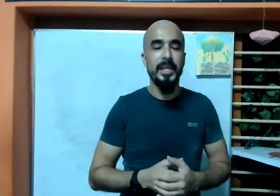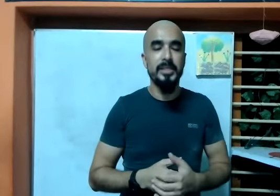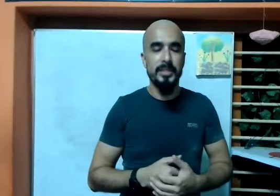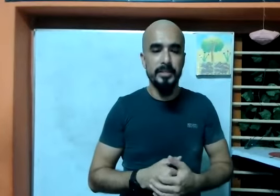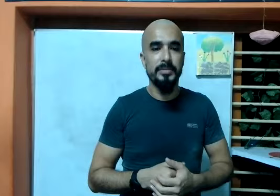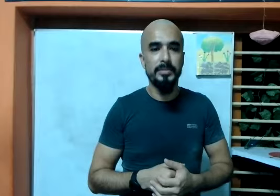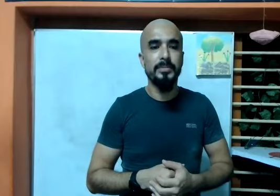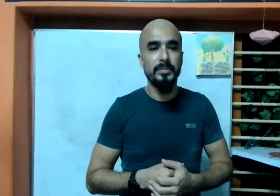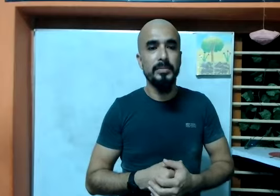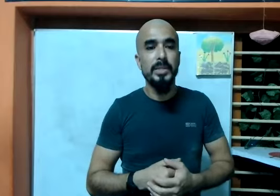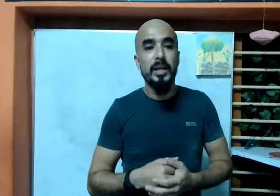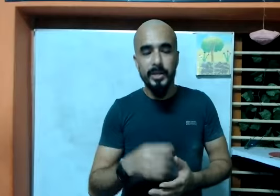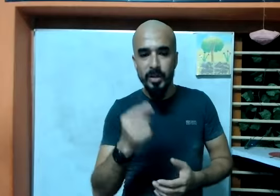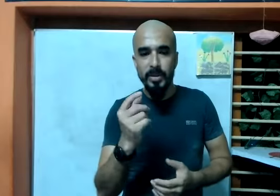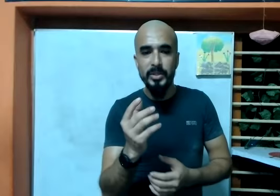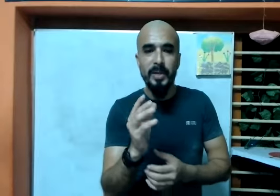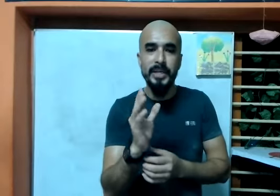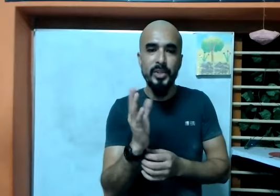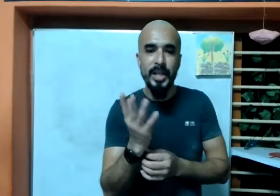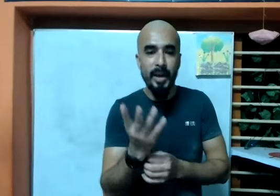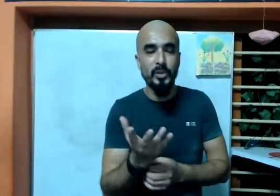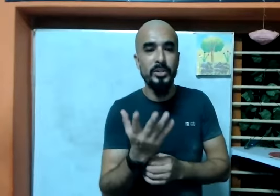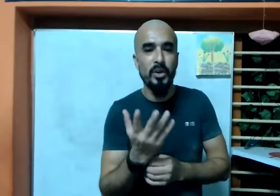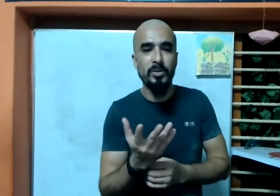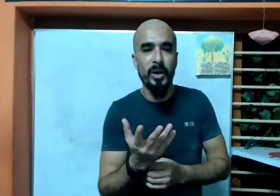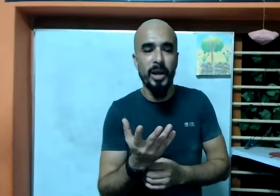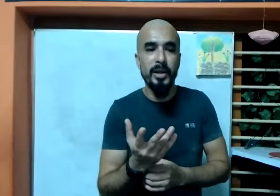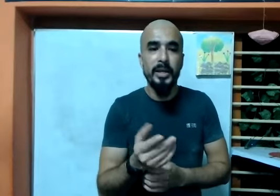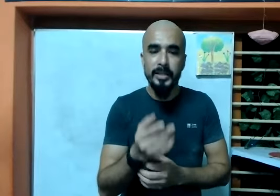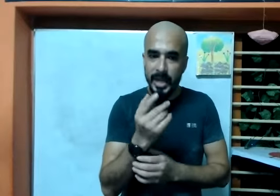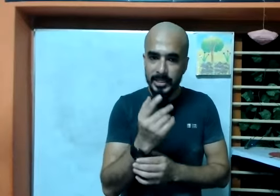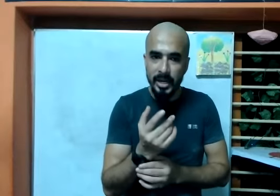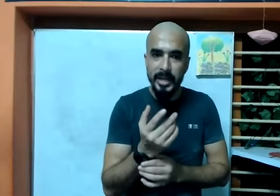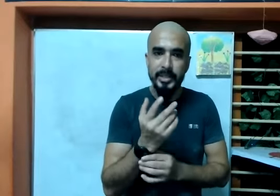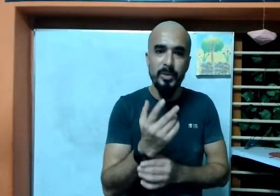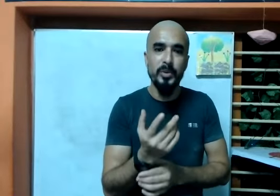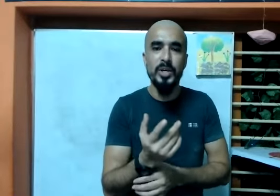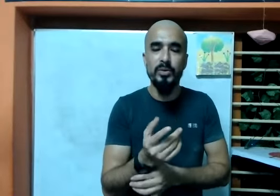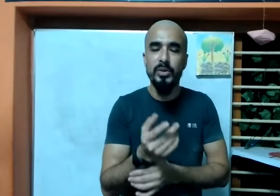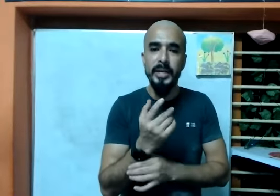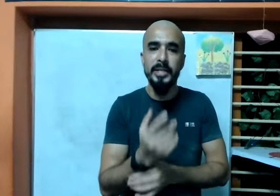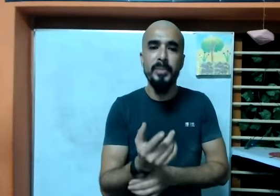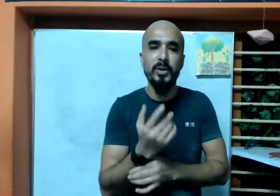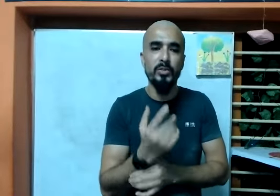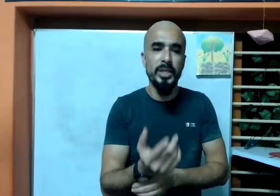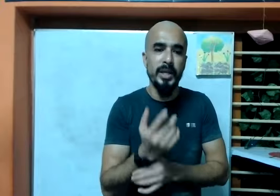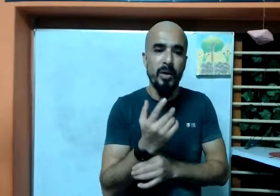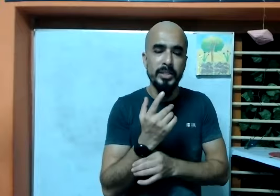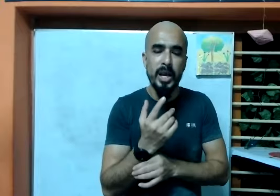Yes. সম্ভব যদি আপনি কিছুই না বুঝবেন তখন বলা, কিন্তু তাছাড়া এইসব প্রশ্নের উত্তর ইয়েস বা নো দিয়ে দেওয়া যায়